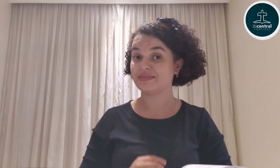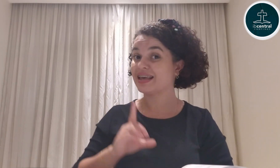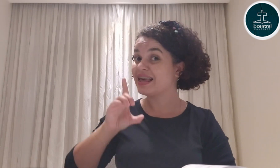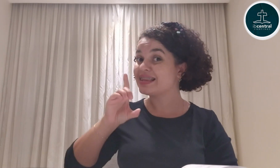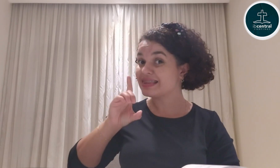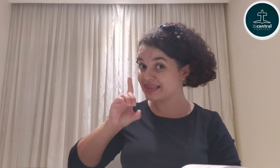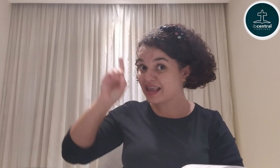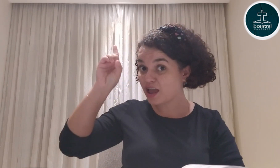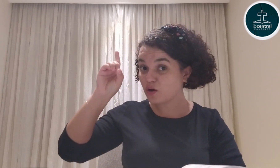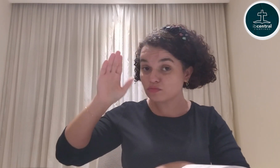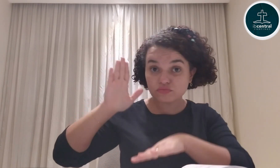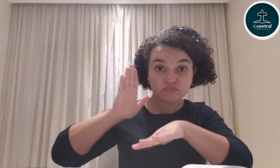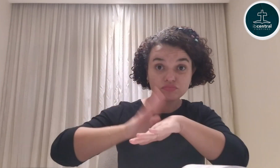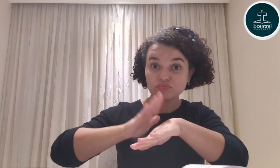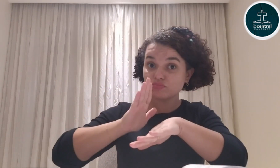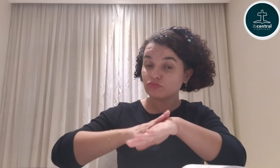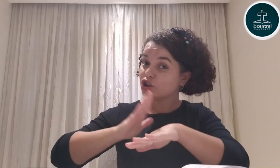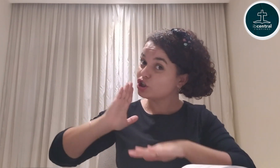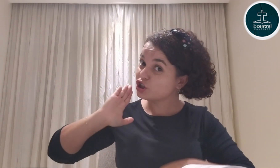Deus não quer que você morra.